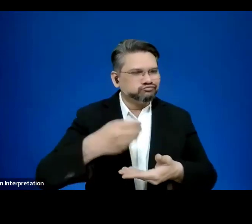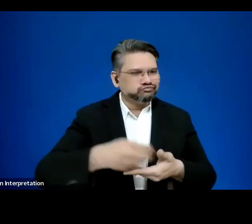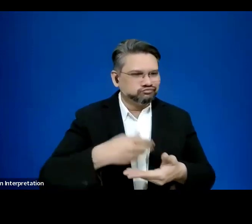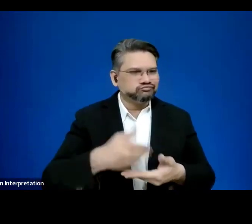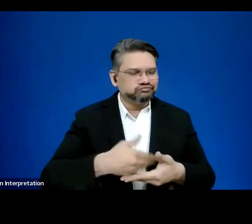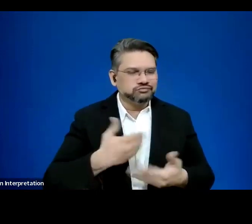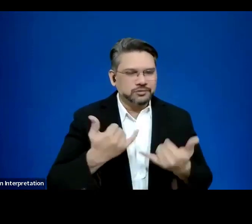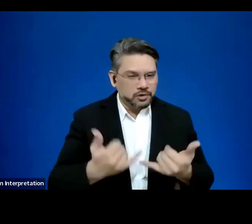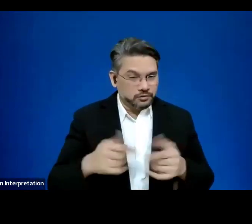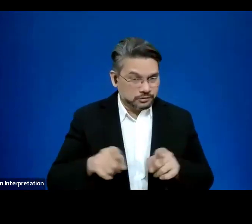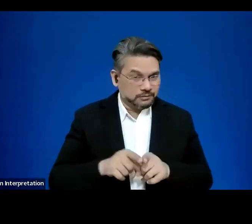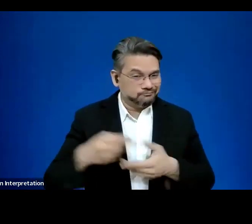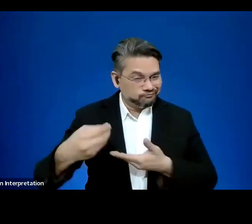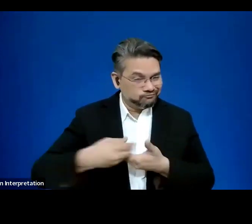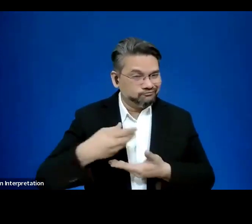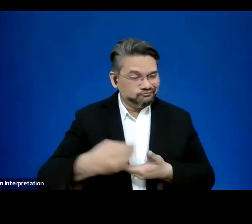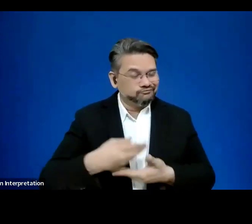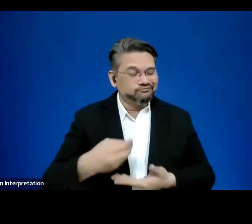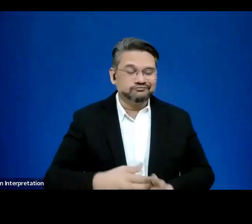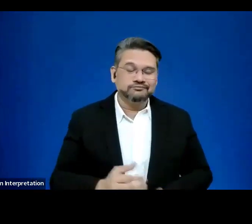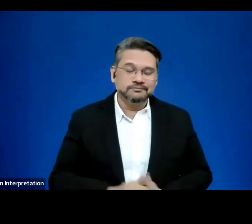情，